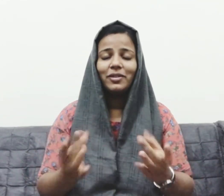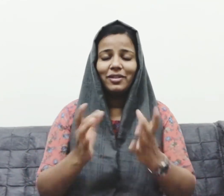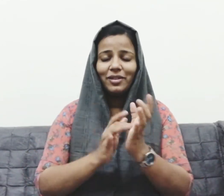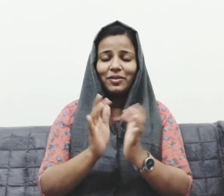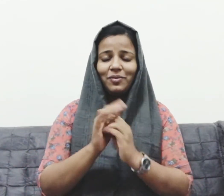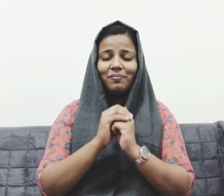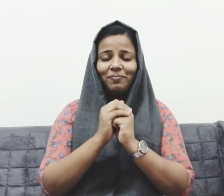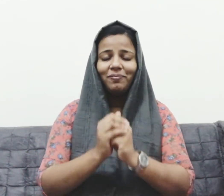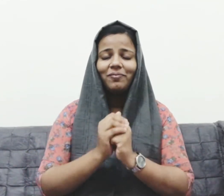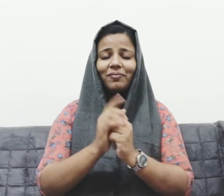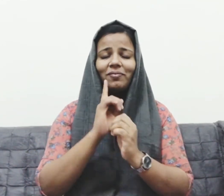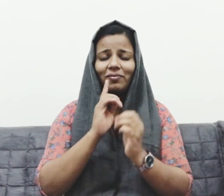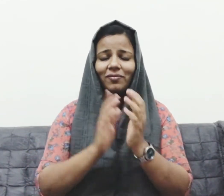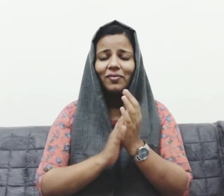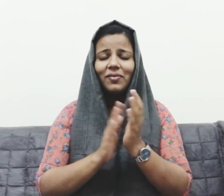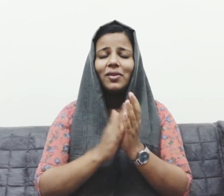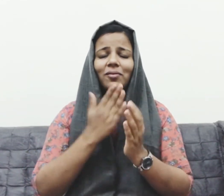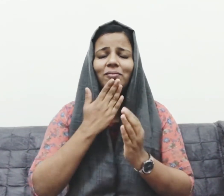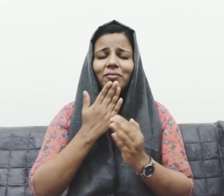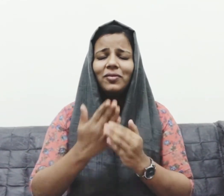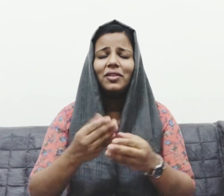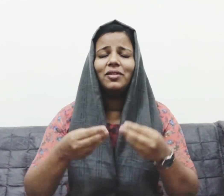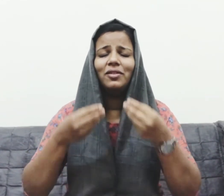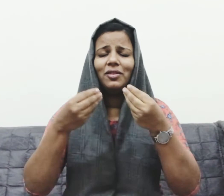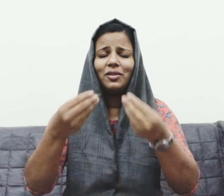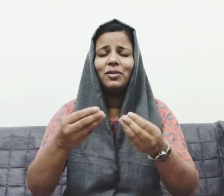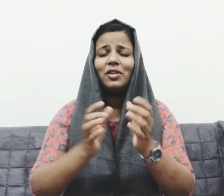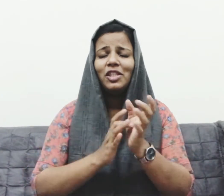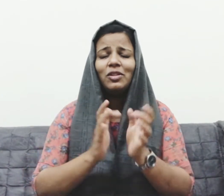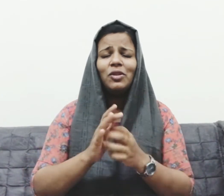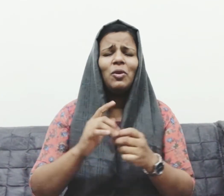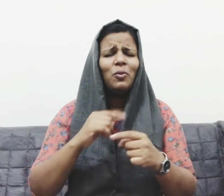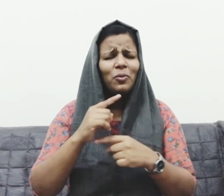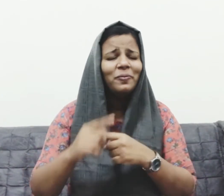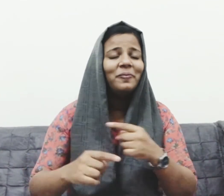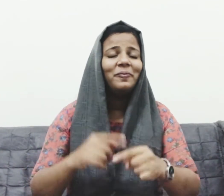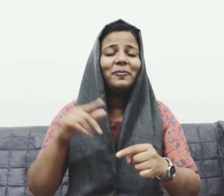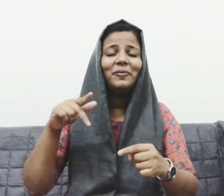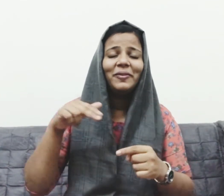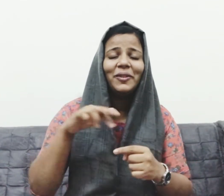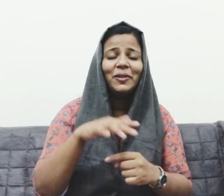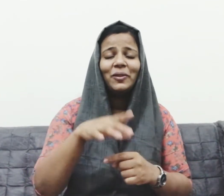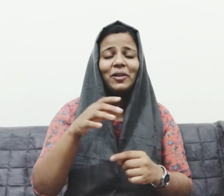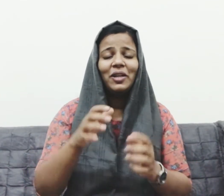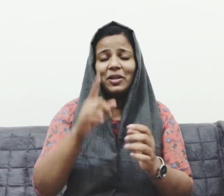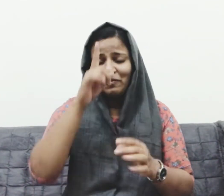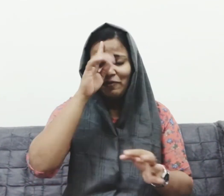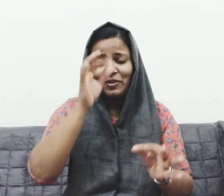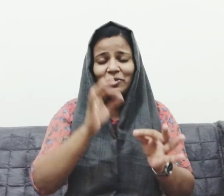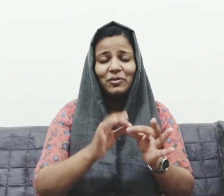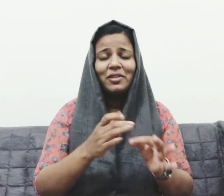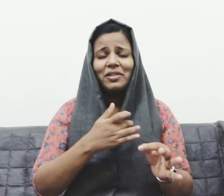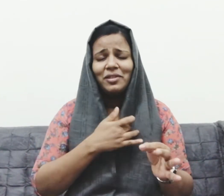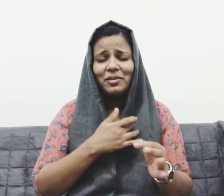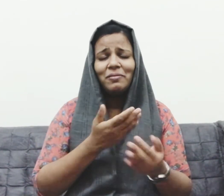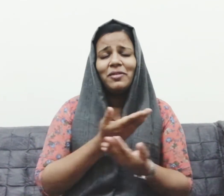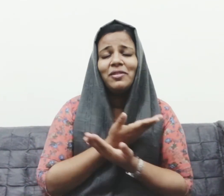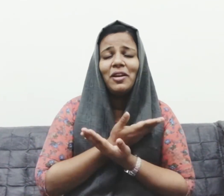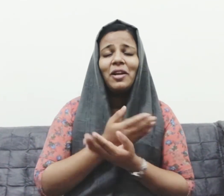ആരാധിക്കുന്നു, ഞങ്ങളങ്ങേ സ്തുതിക്കുന്നു, ഞങ്ങൾ നന്ദി പറയുന്ന കർത്താവേ. ആമേൻ. അങ്ങയുടെ ഓരോ ദിവസവും ഞങ്ങളെ നടത്തുന്ന അങ്ങയുടെ വിശ്വസ്തതയ്ക്കും അങ്ങയുടെ കരുണയ്ക്കും അങ്ങയുടെ